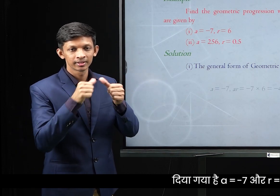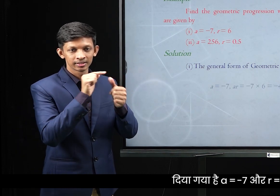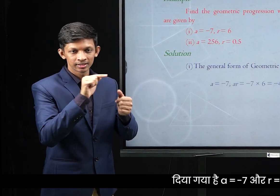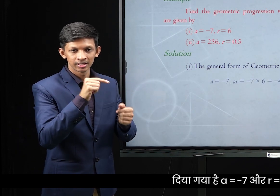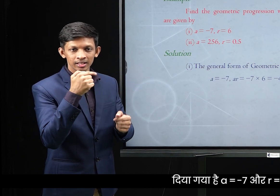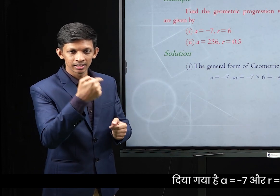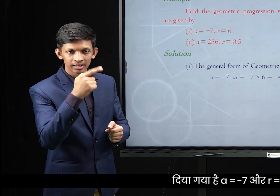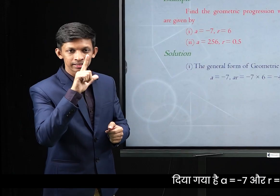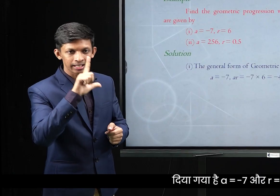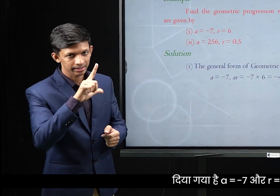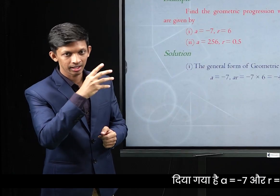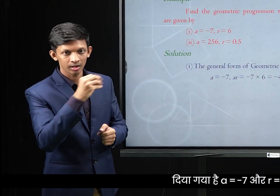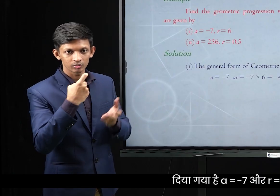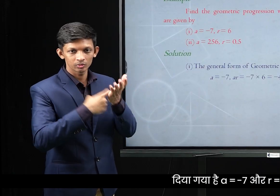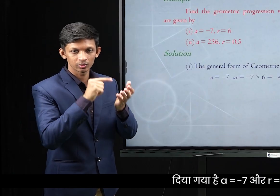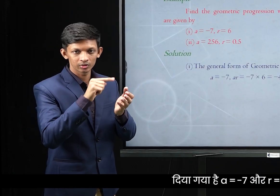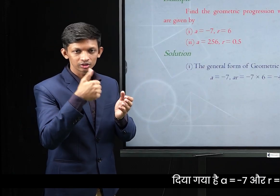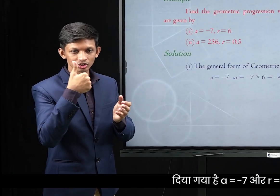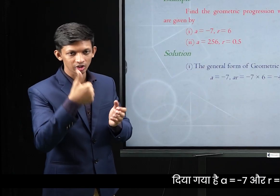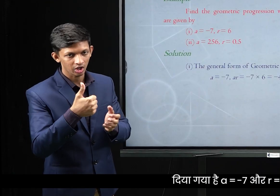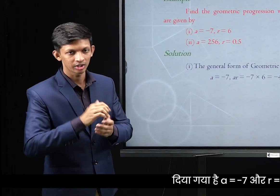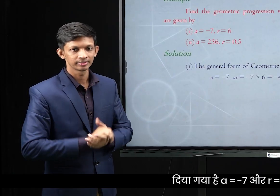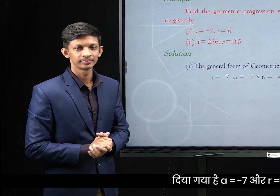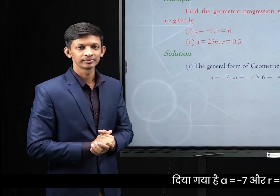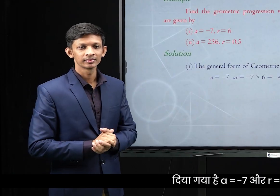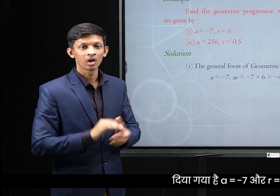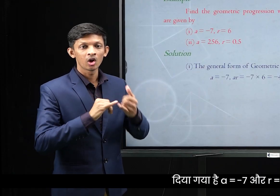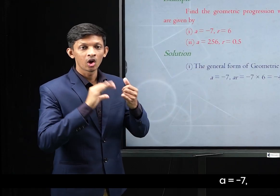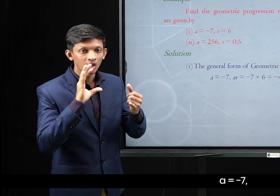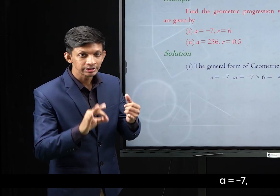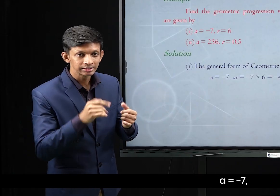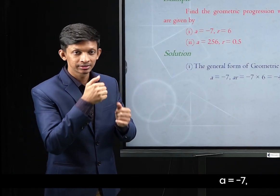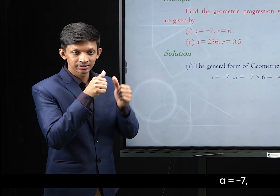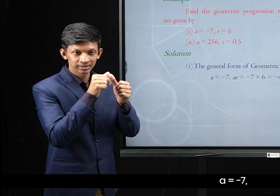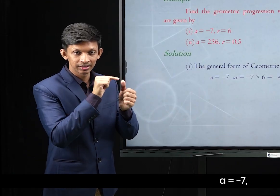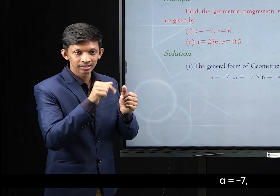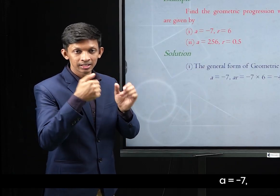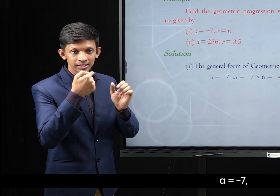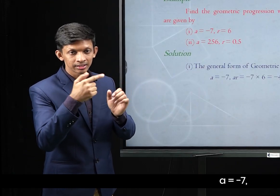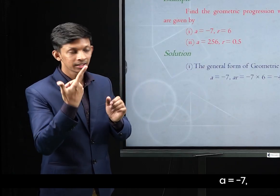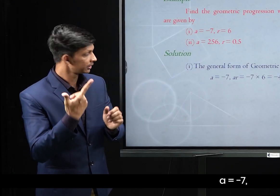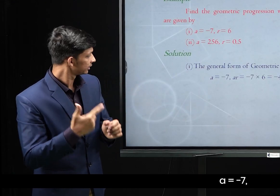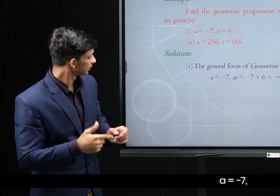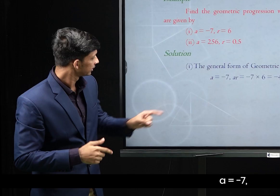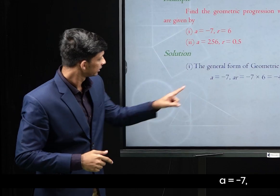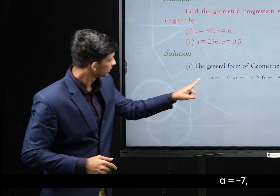दिया गया है a equals -7 और r equals 6। That implies a is equal to -7,